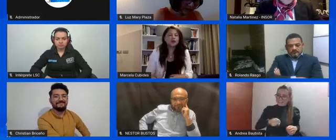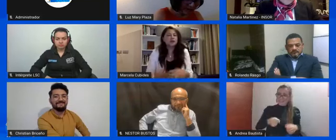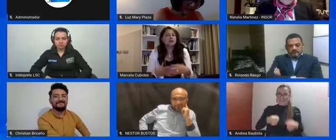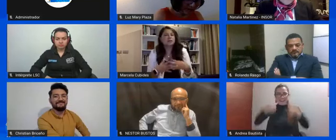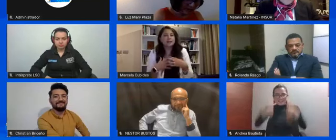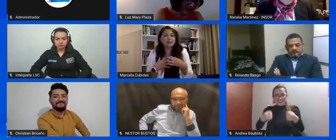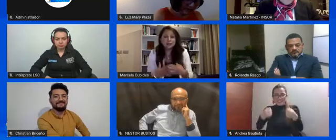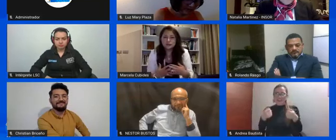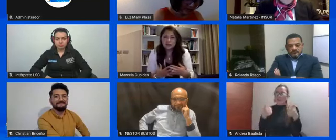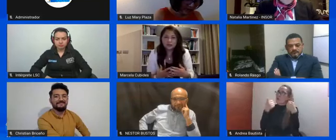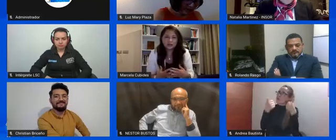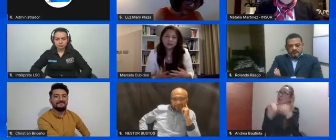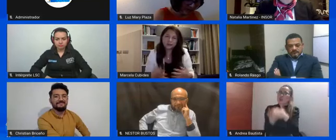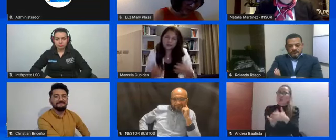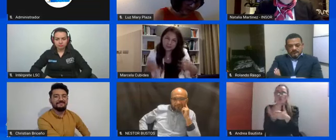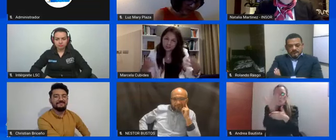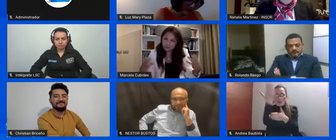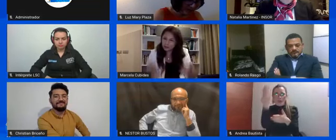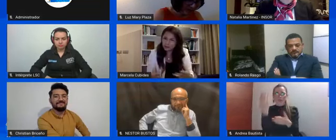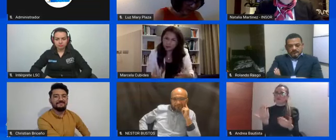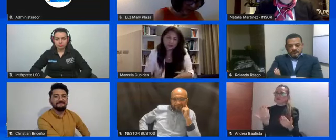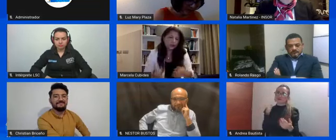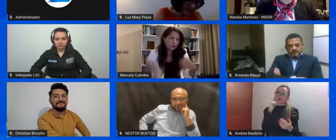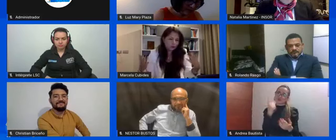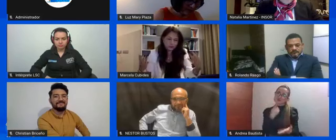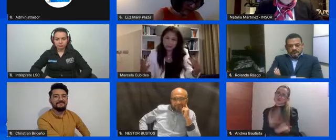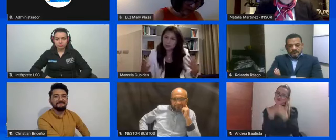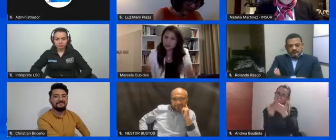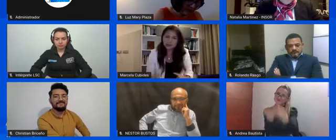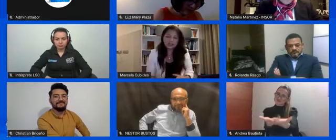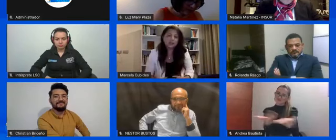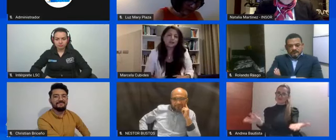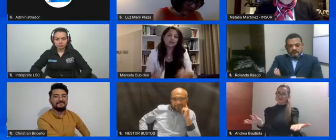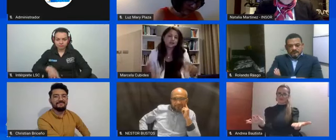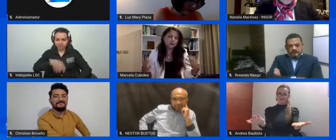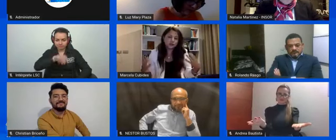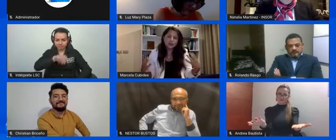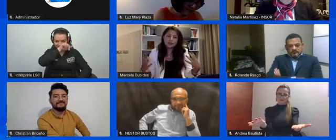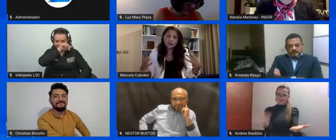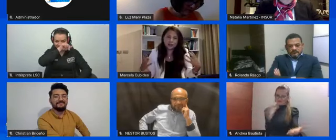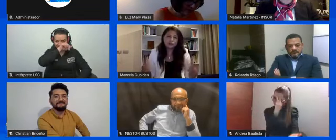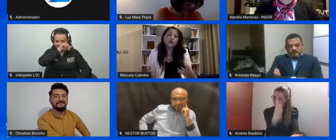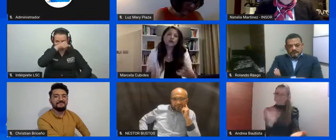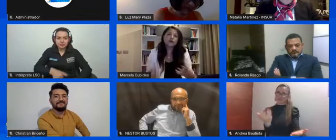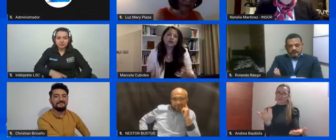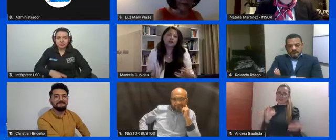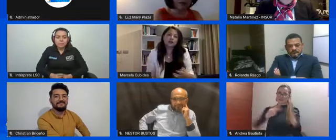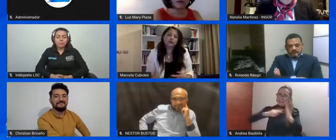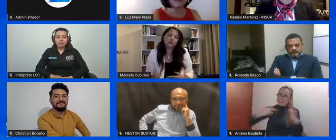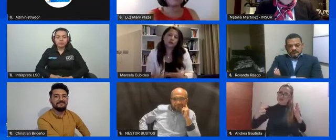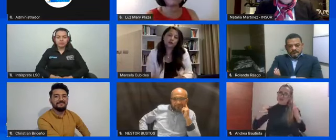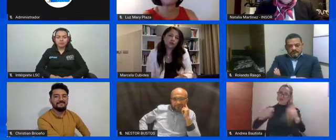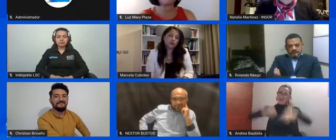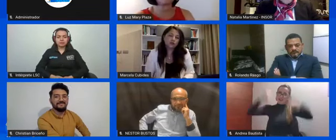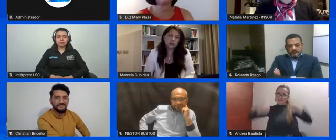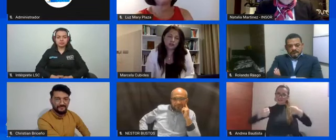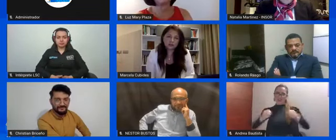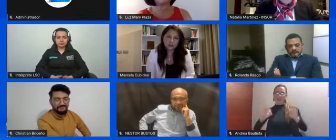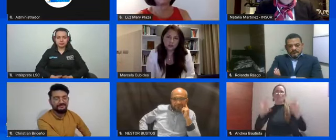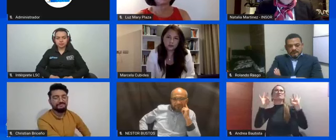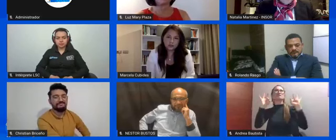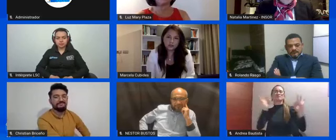mejor, merecemos tener procedimientos modernos, la última tecnología, merecemos tener todo lo que requerimos para poder